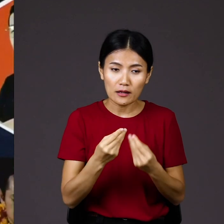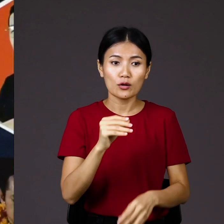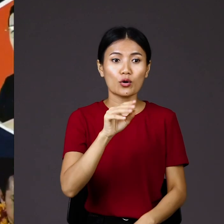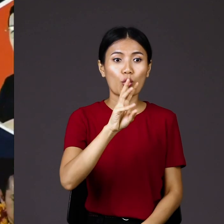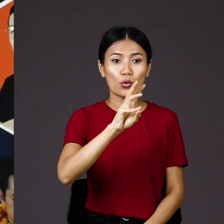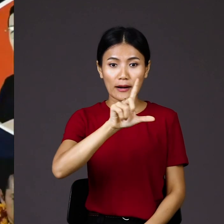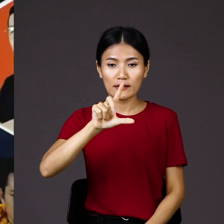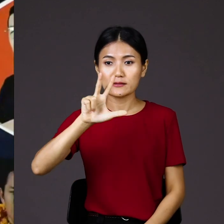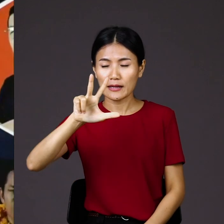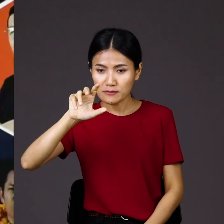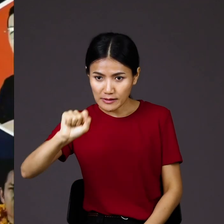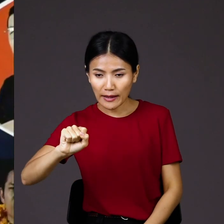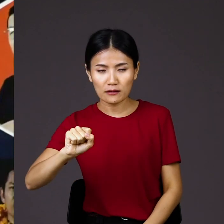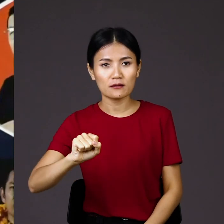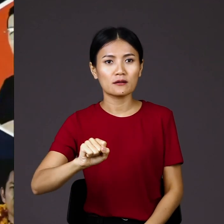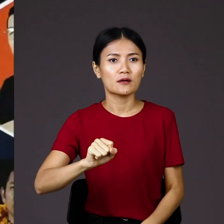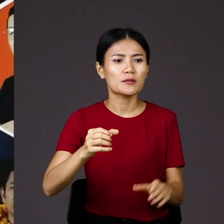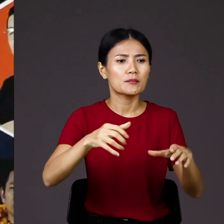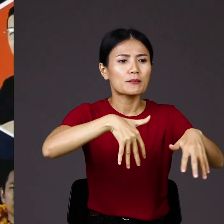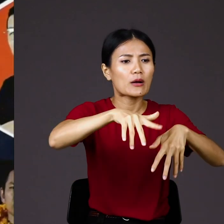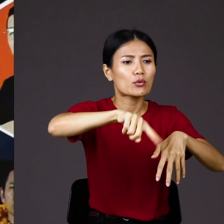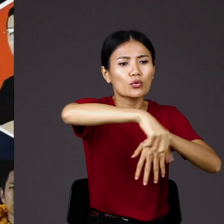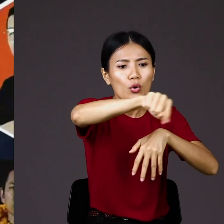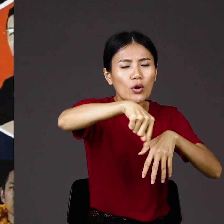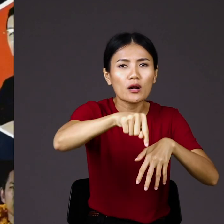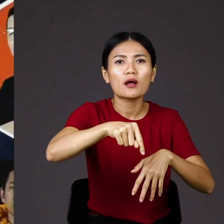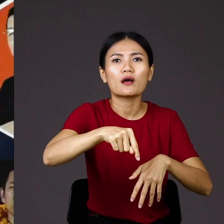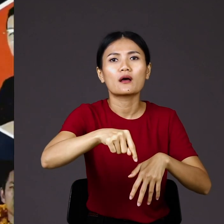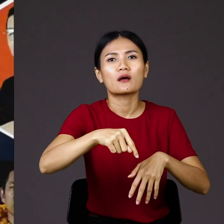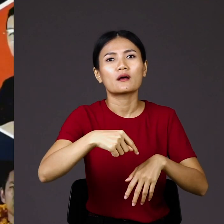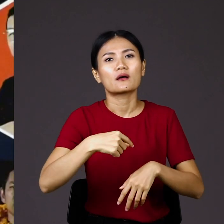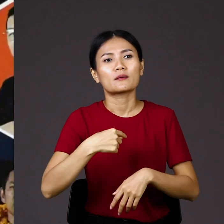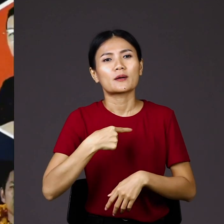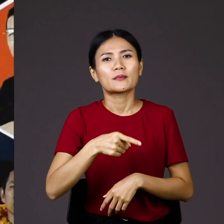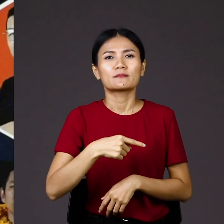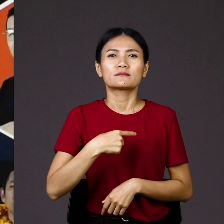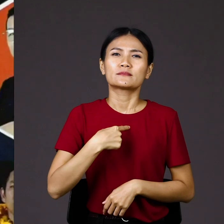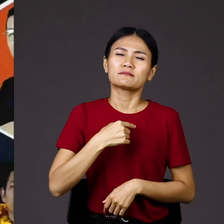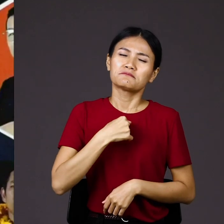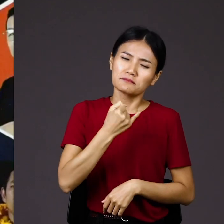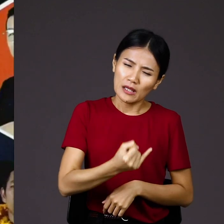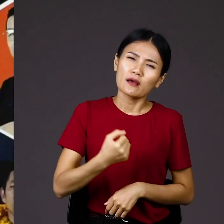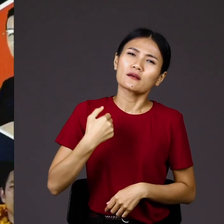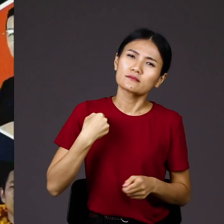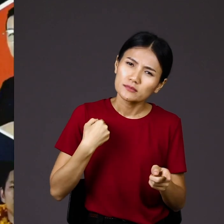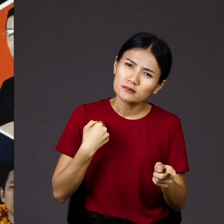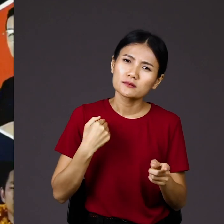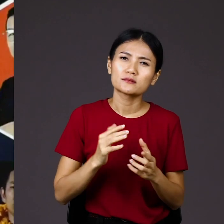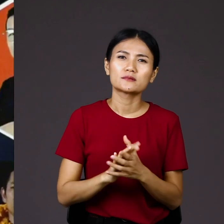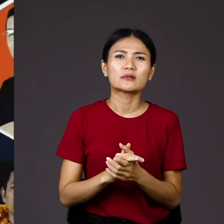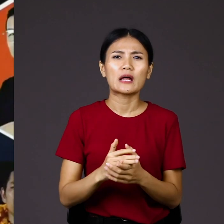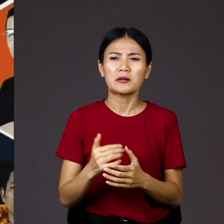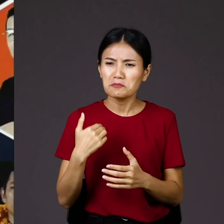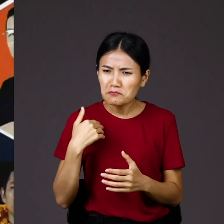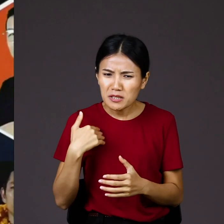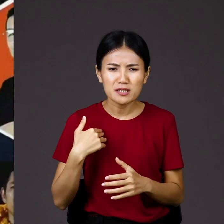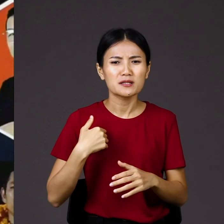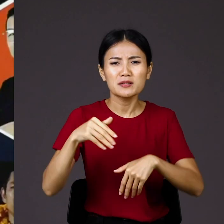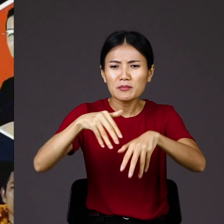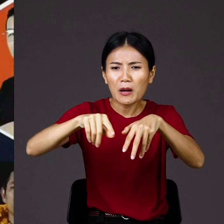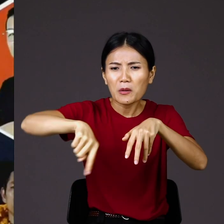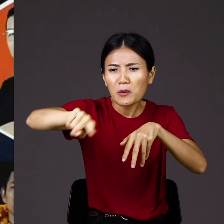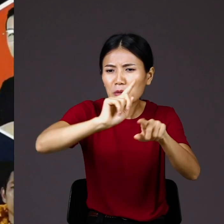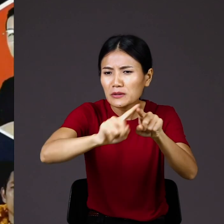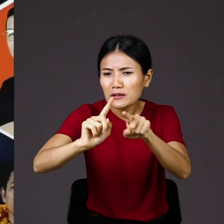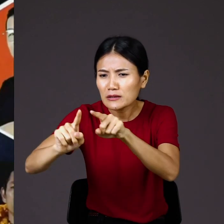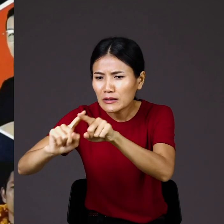ก็จะสูญสิ้นความหวังที่ฝากไว้กับพวกเราทันทีแล้วยังมีอีกหลายล้านคนที่ฝากความหวังไว้กับเราแม้ครั้